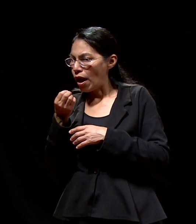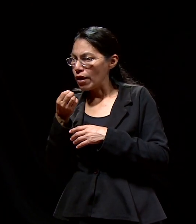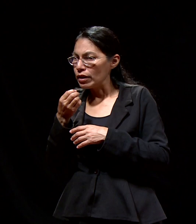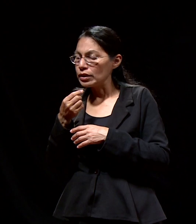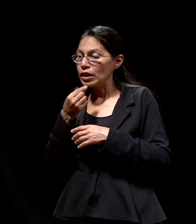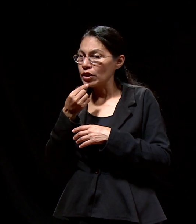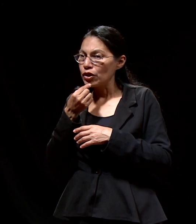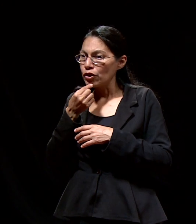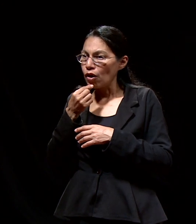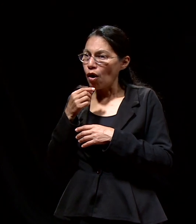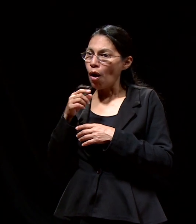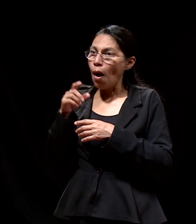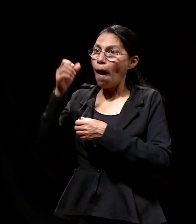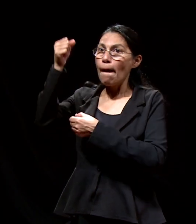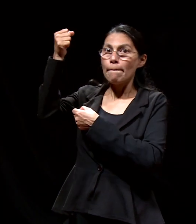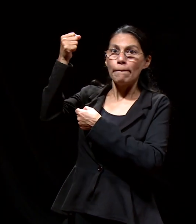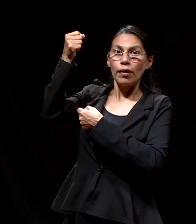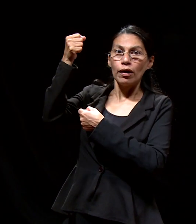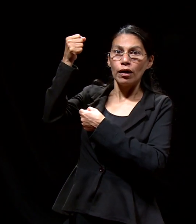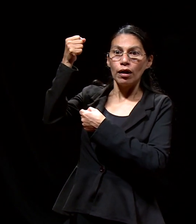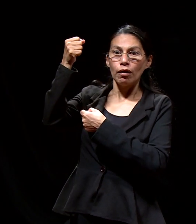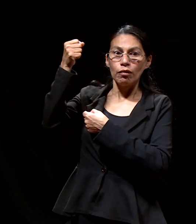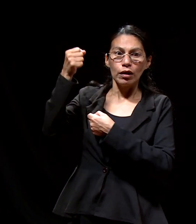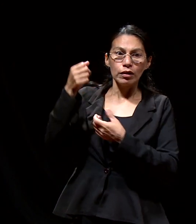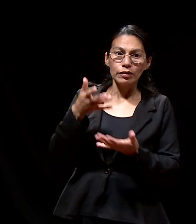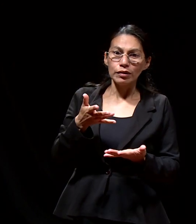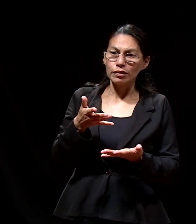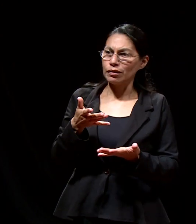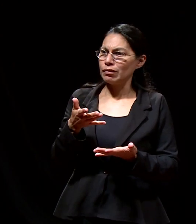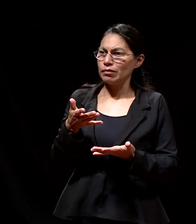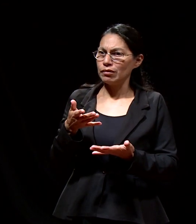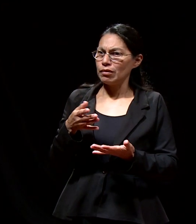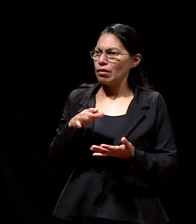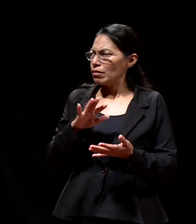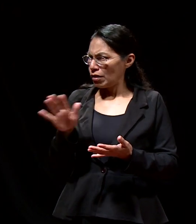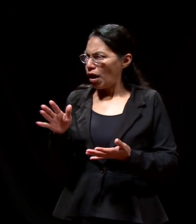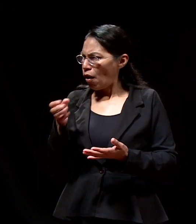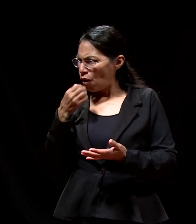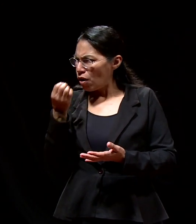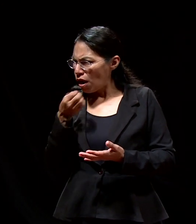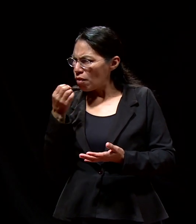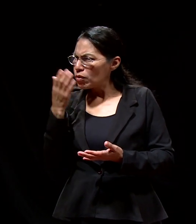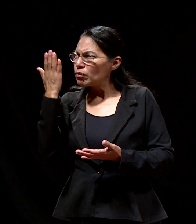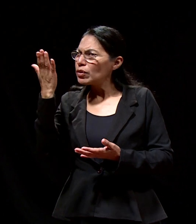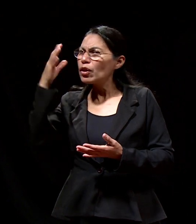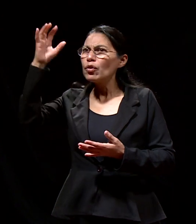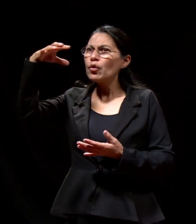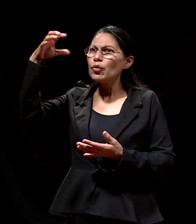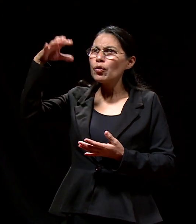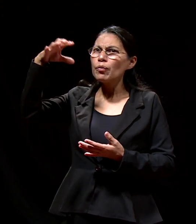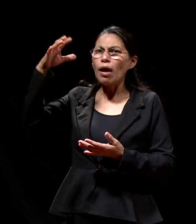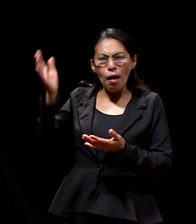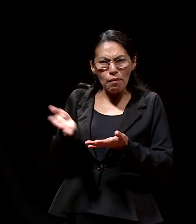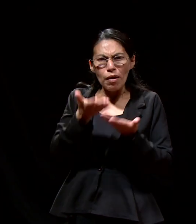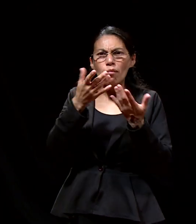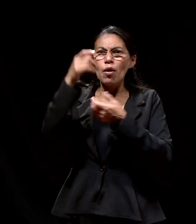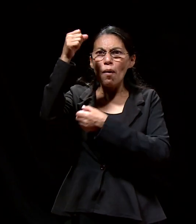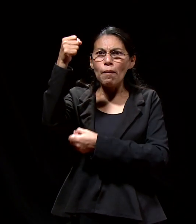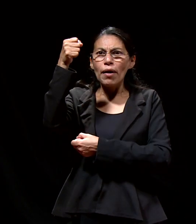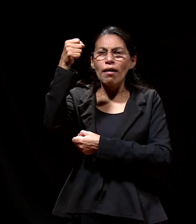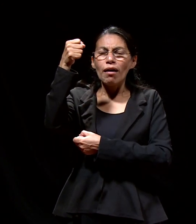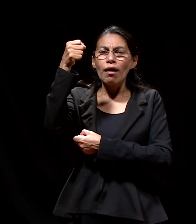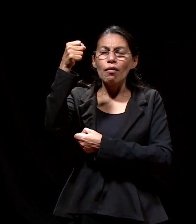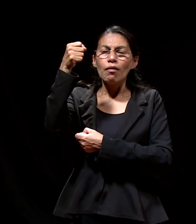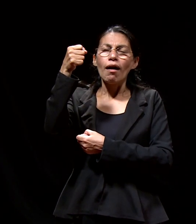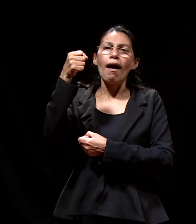el paraguas y la mamá dijo pero por qué que va a llover ya lo pedimos que fue muy